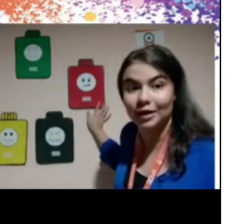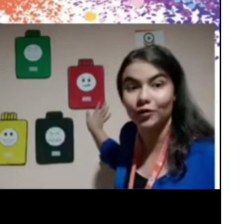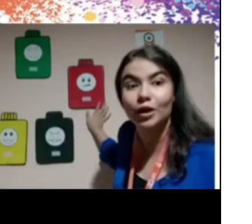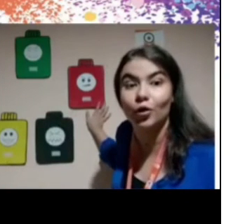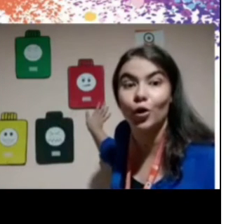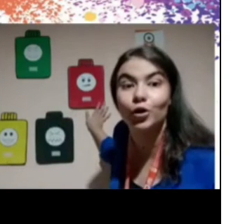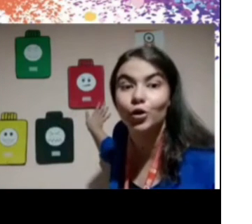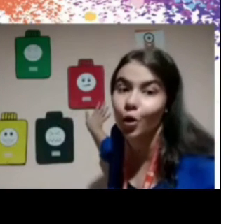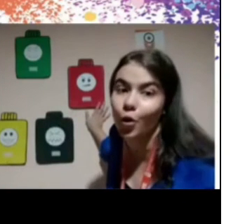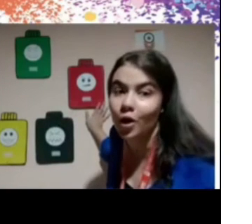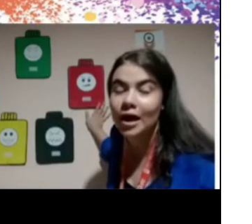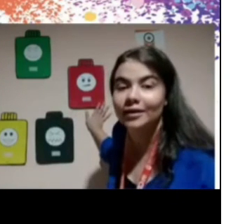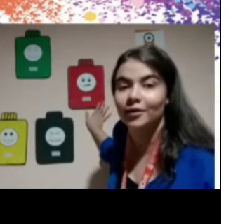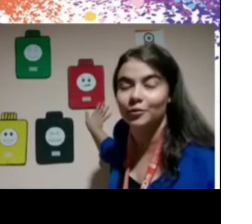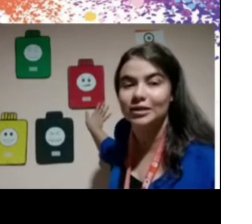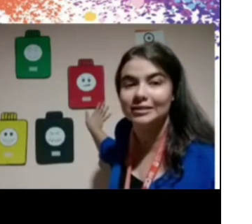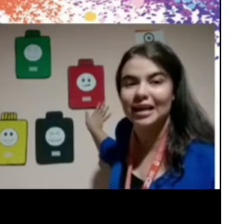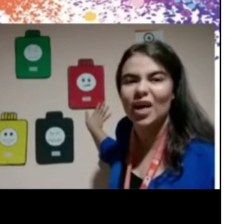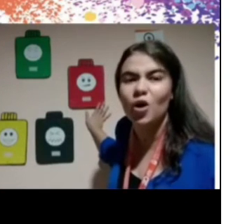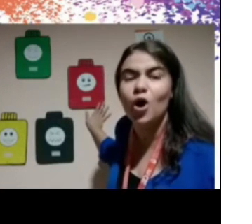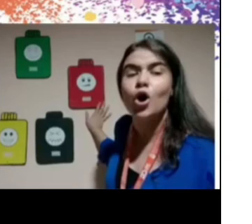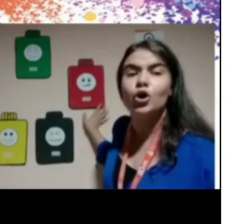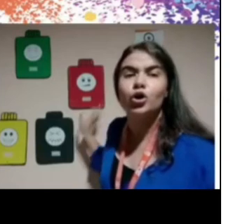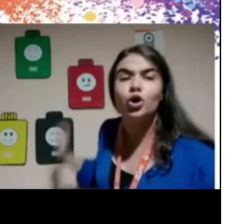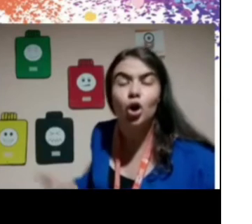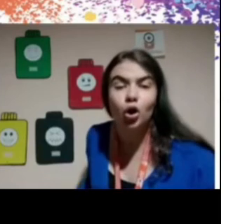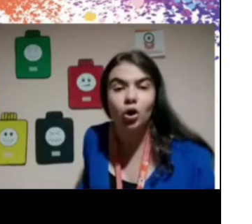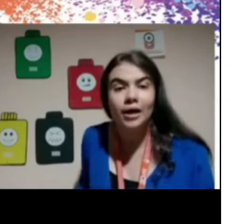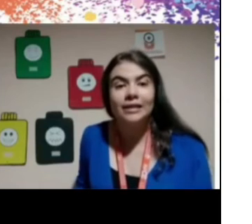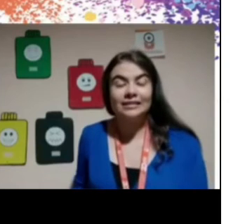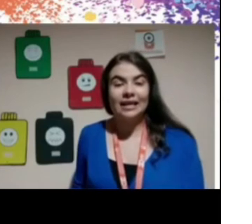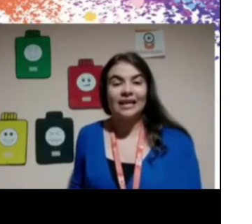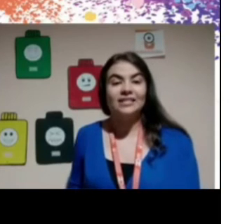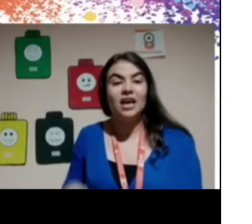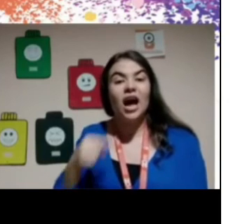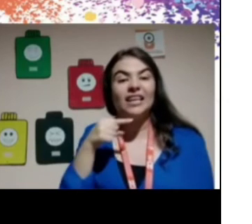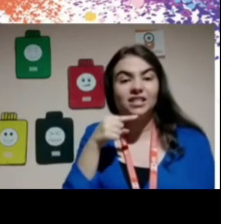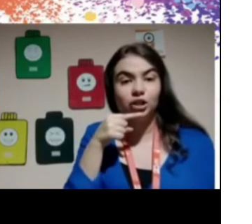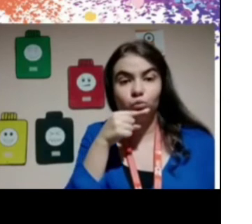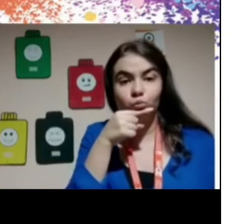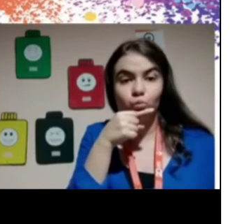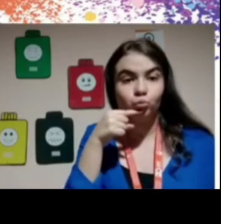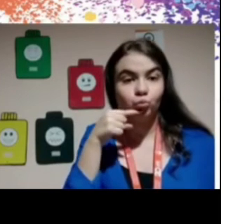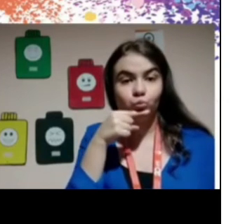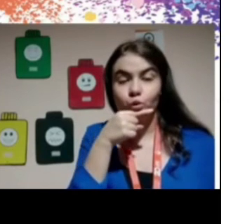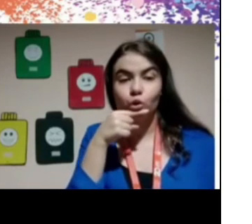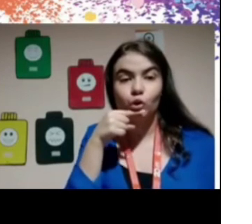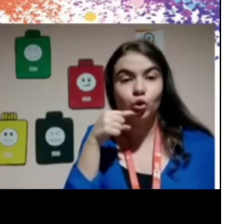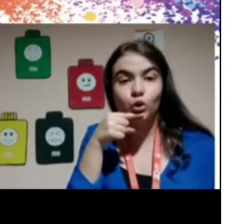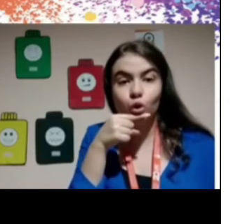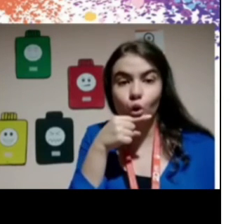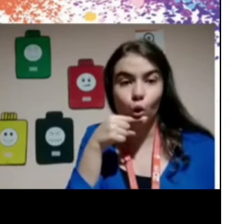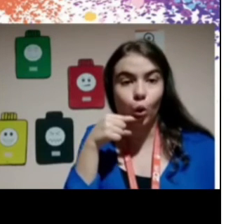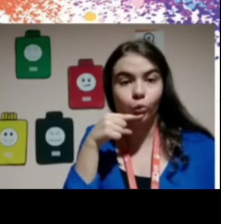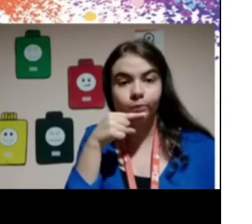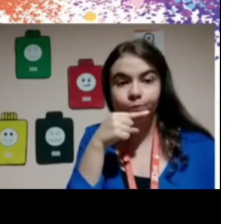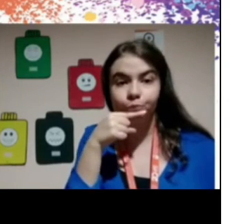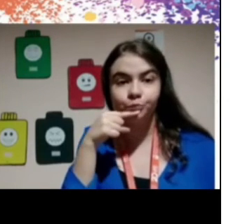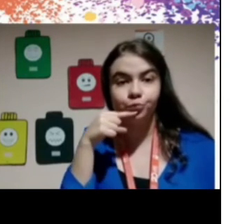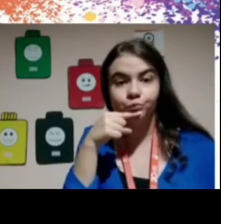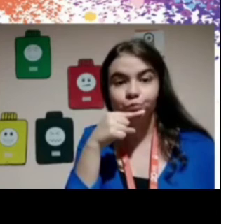Vamos a empezar con el color rojo que vemos a este lado. Rojo se hace así.